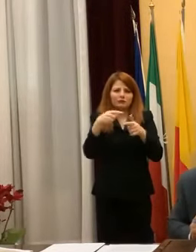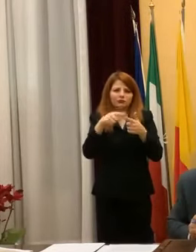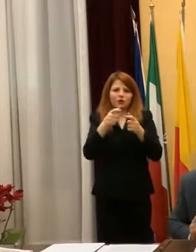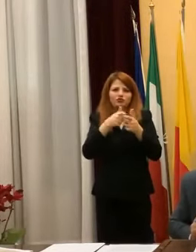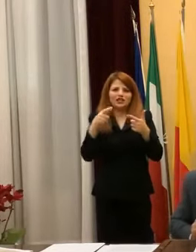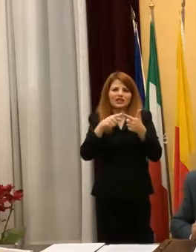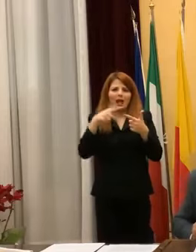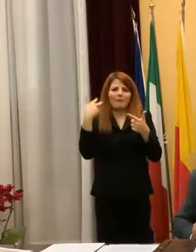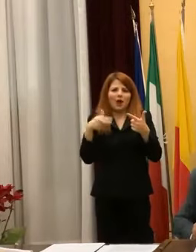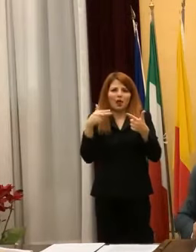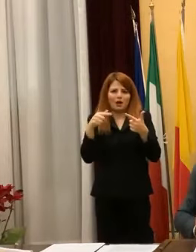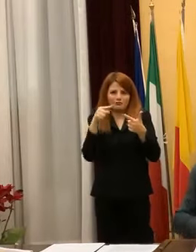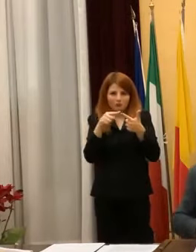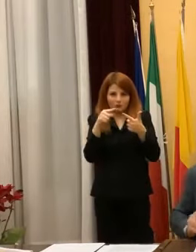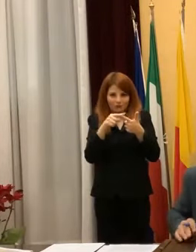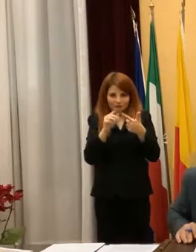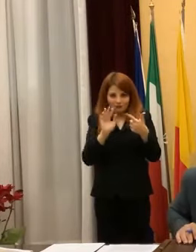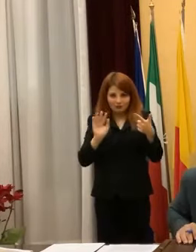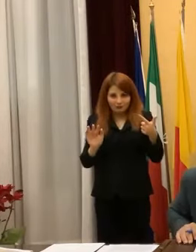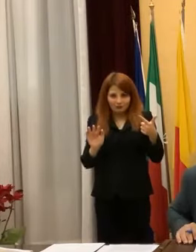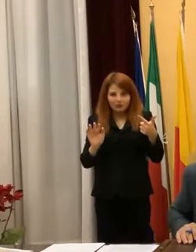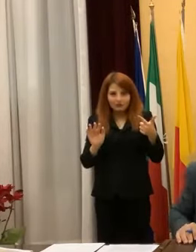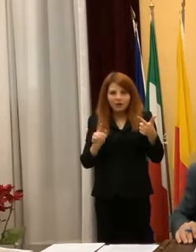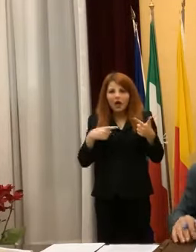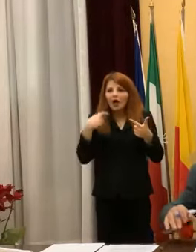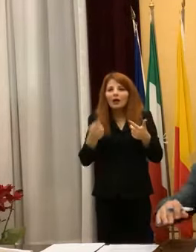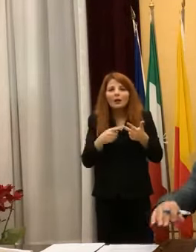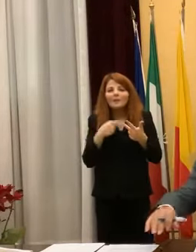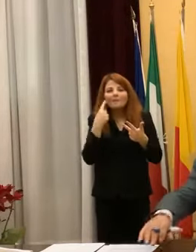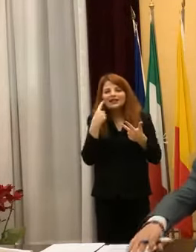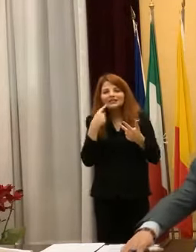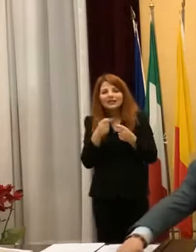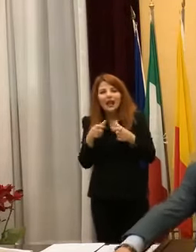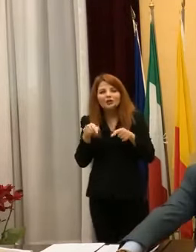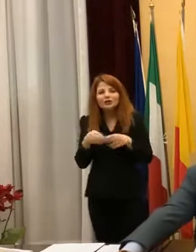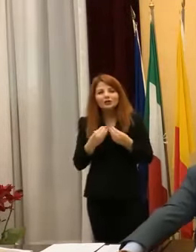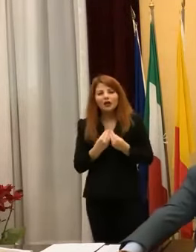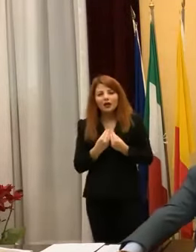Palermo e per Messina l'assessore Razza che fa?